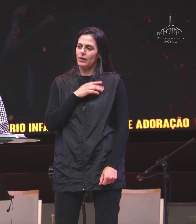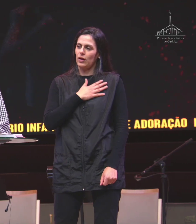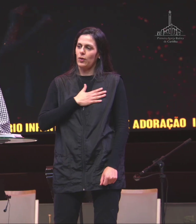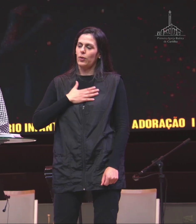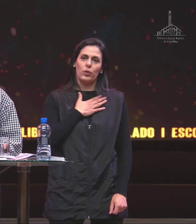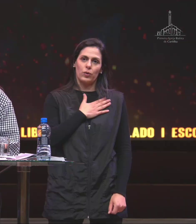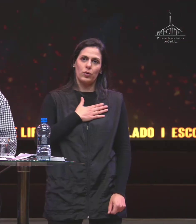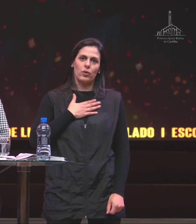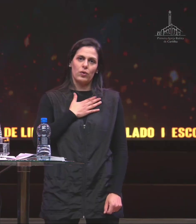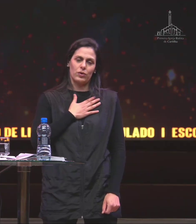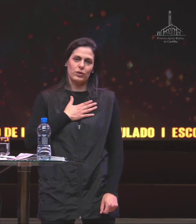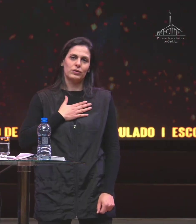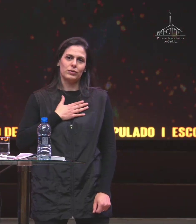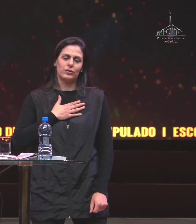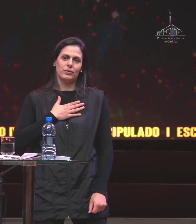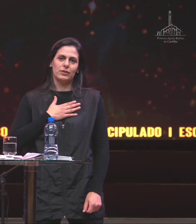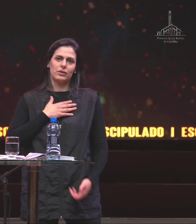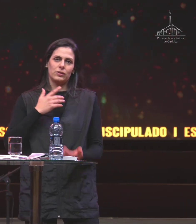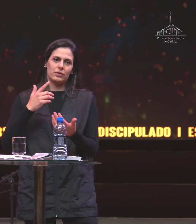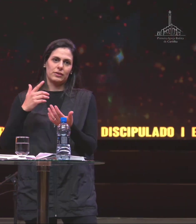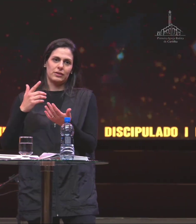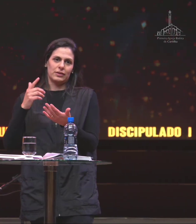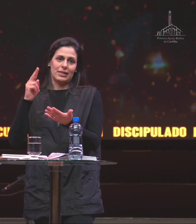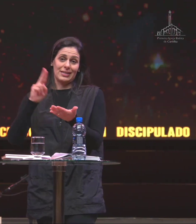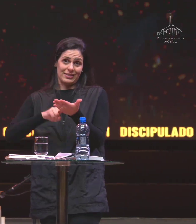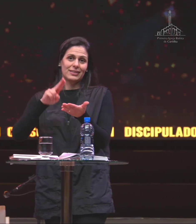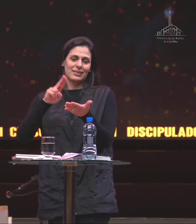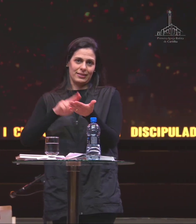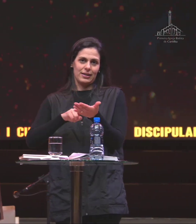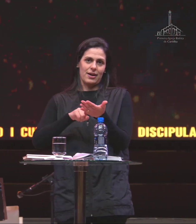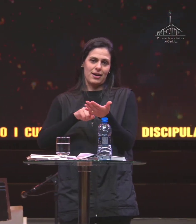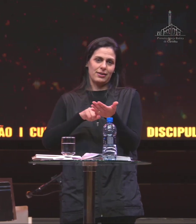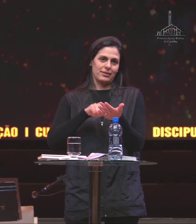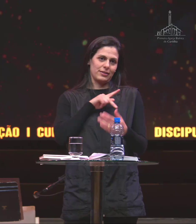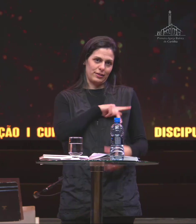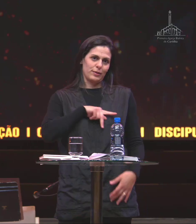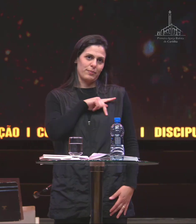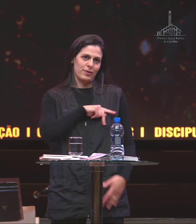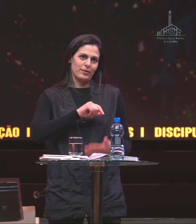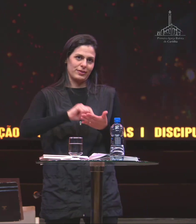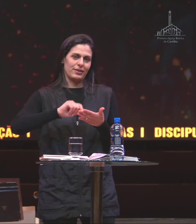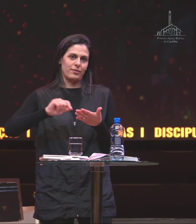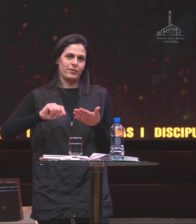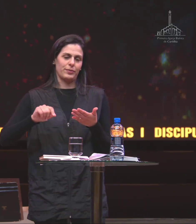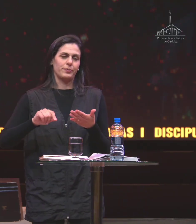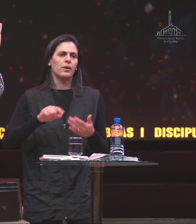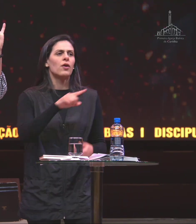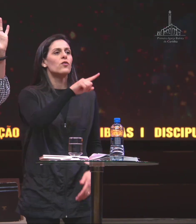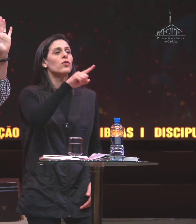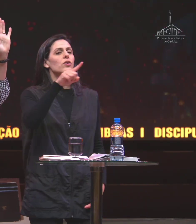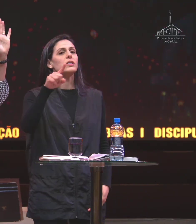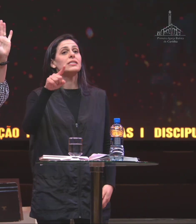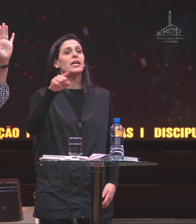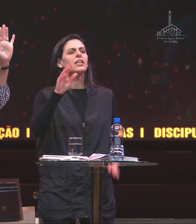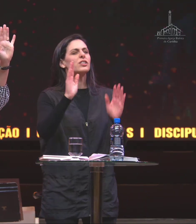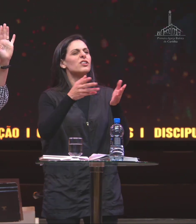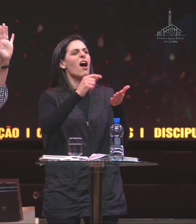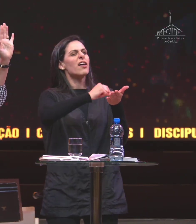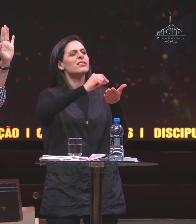Você conhece esse termo, qual a moral da história? Qual é a moral da história? Então, as histórias são